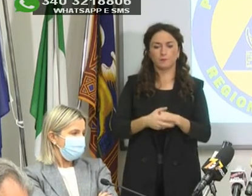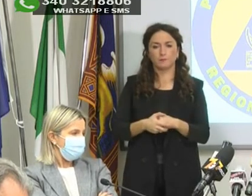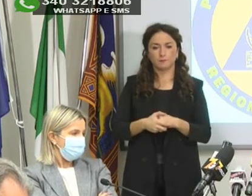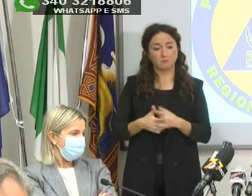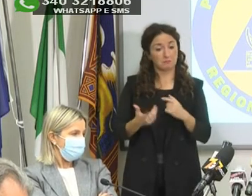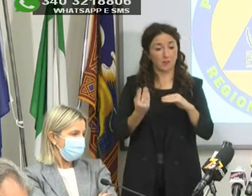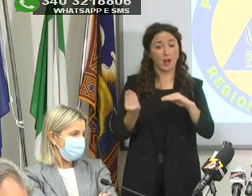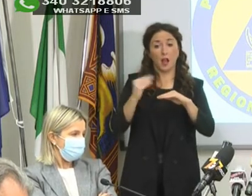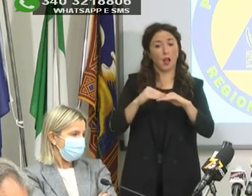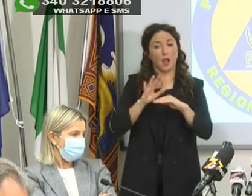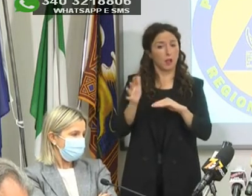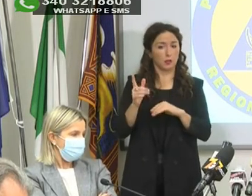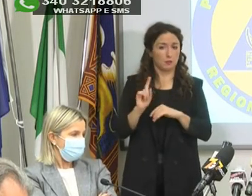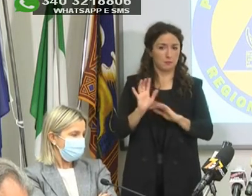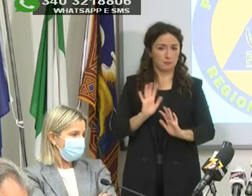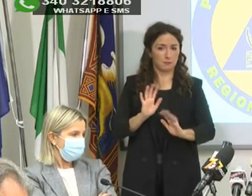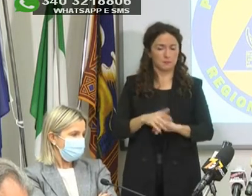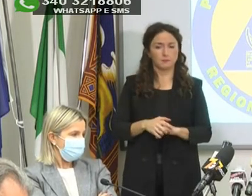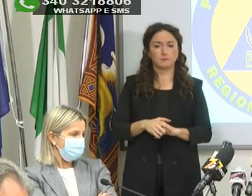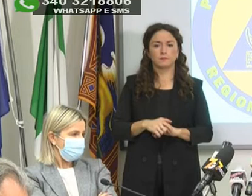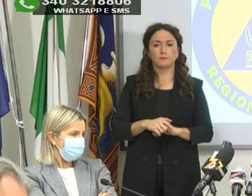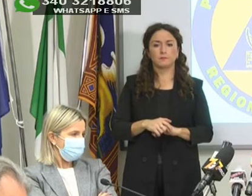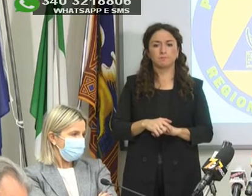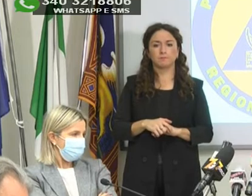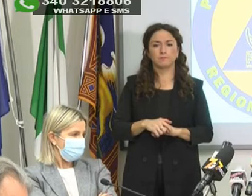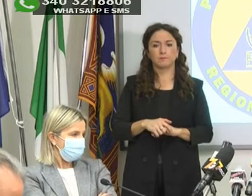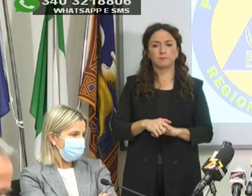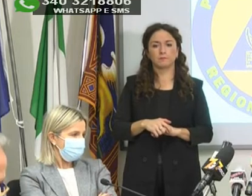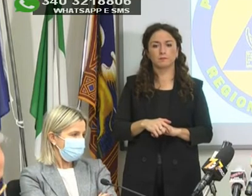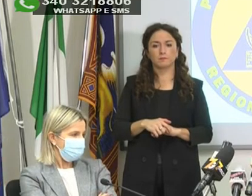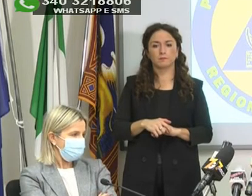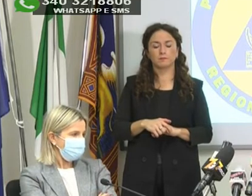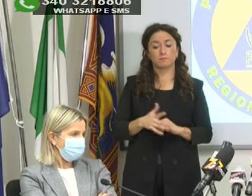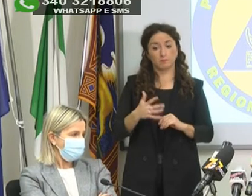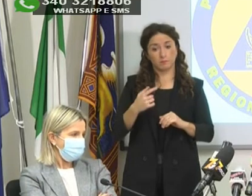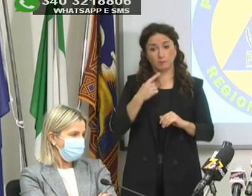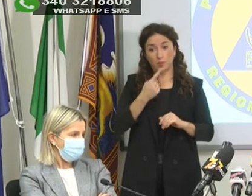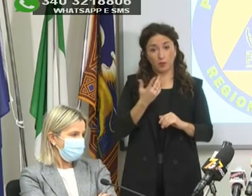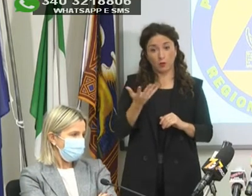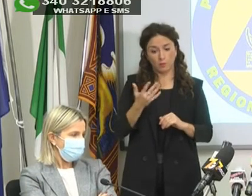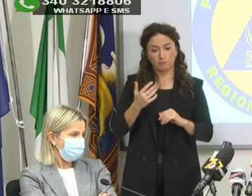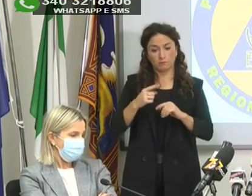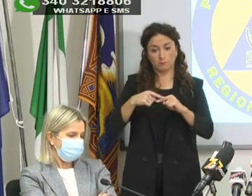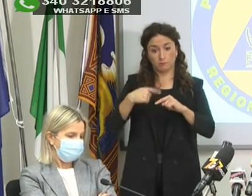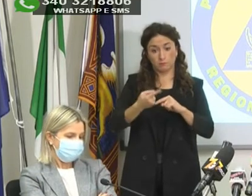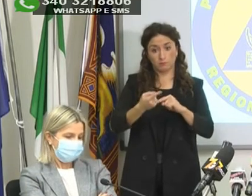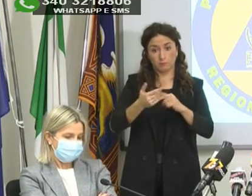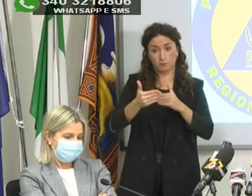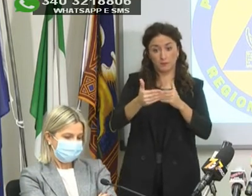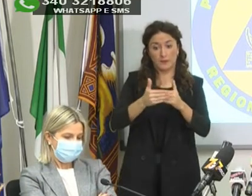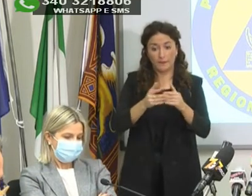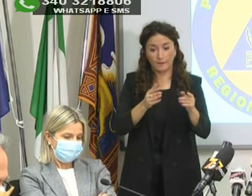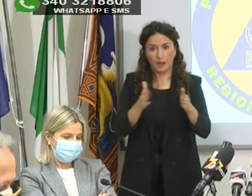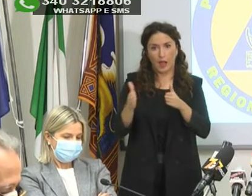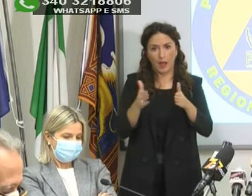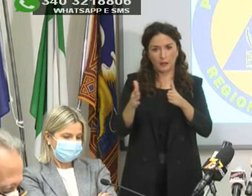non aggiungerei altro per ora, dico semplicemente che entriamo in una fase, diciamo, di turbolenza